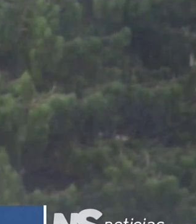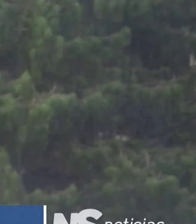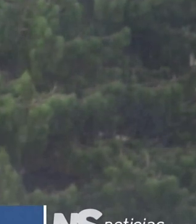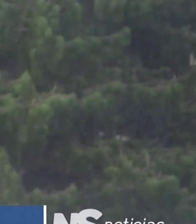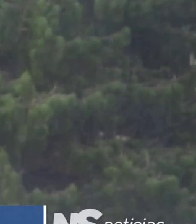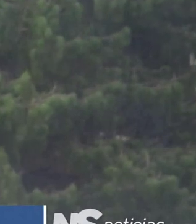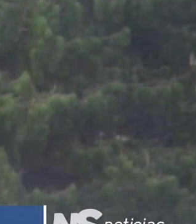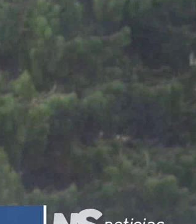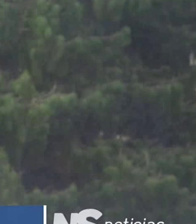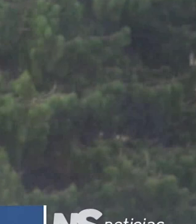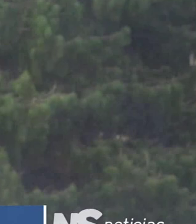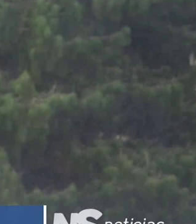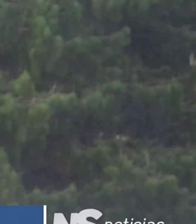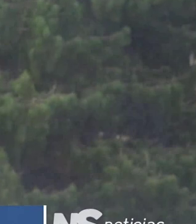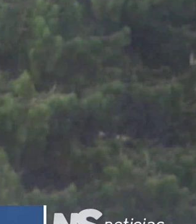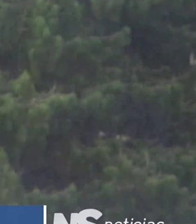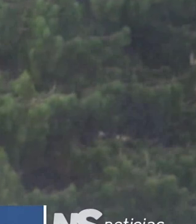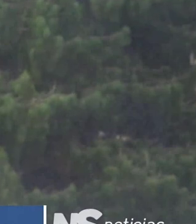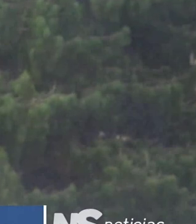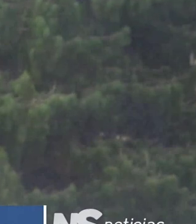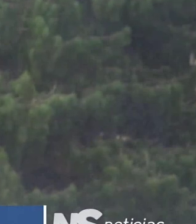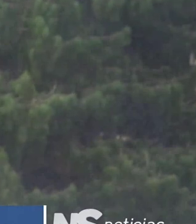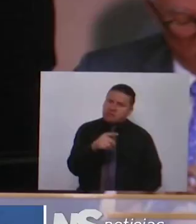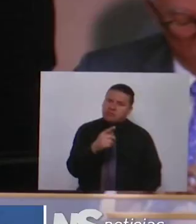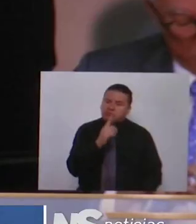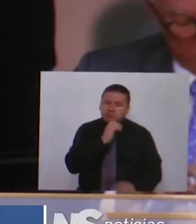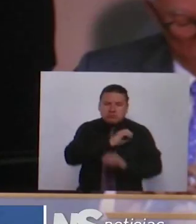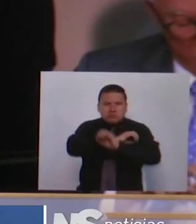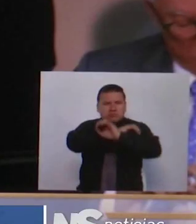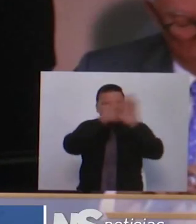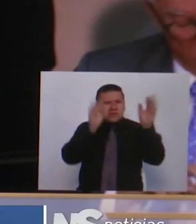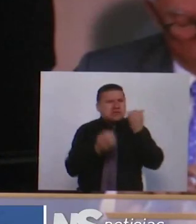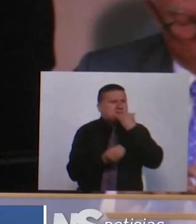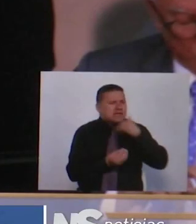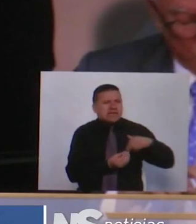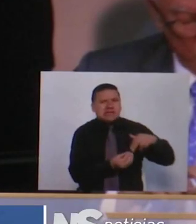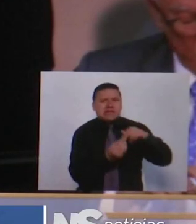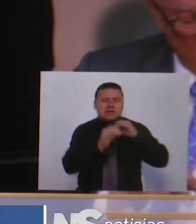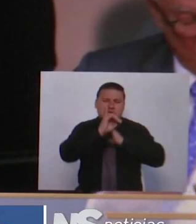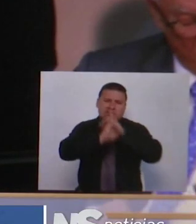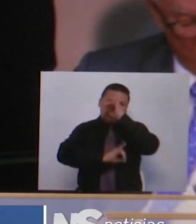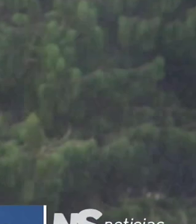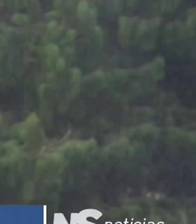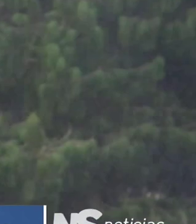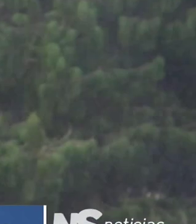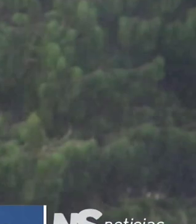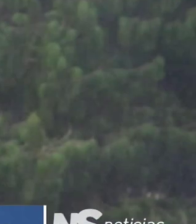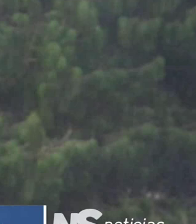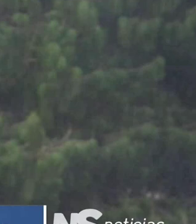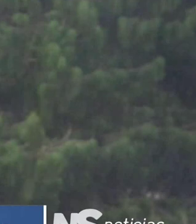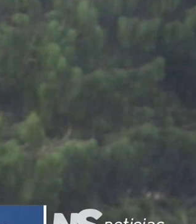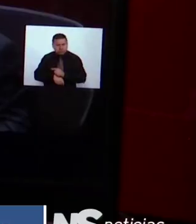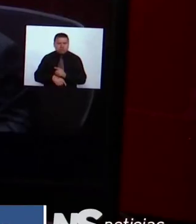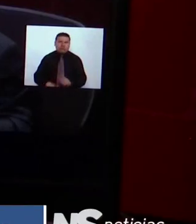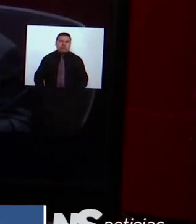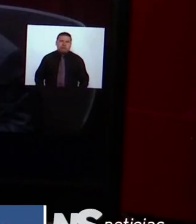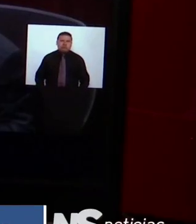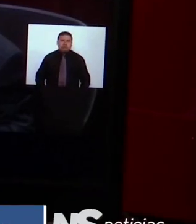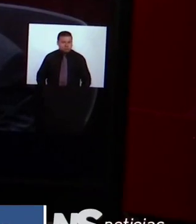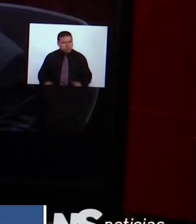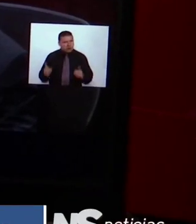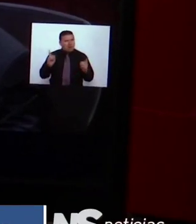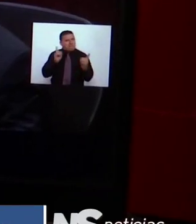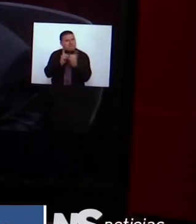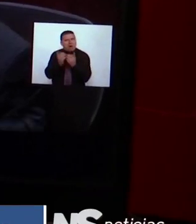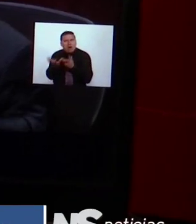manos, sino de mentalmente. Y yo hago todo lo posible de que la información llegue. Nació